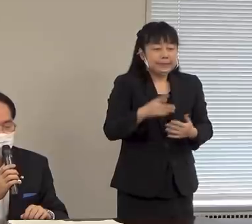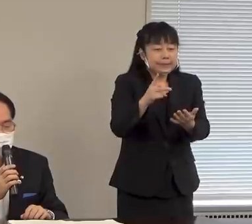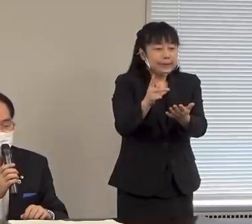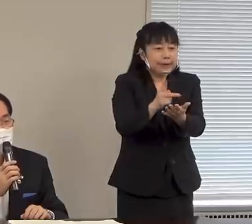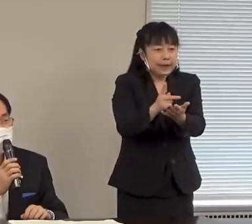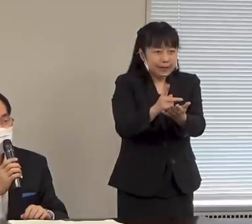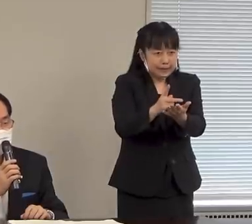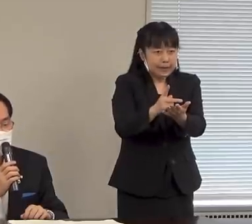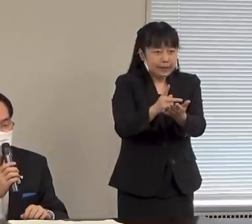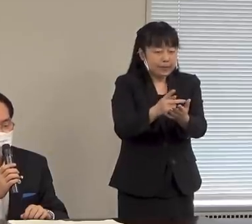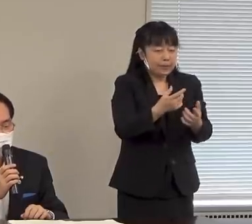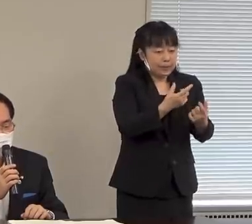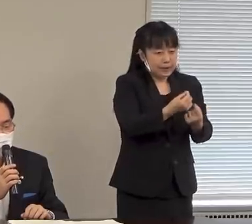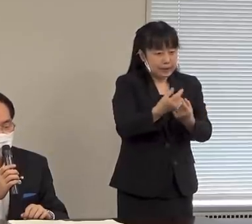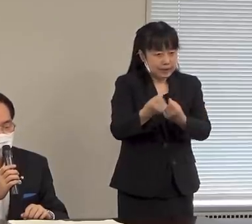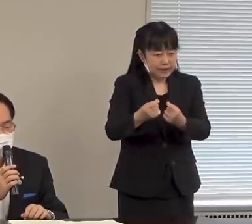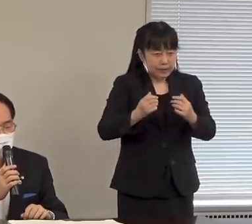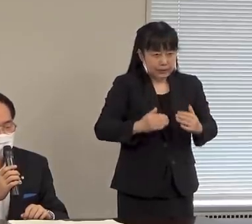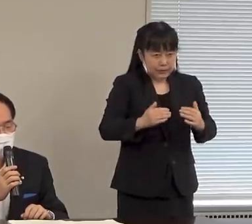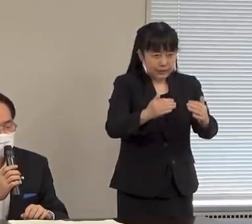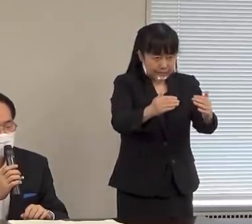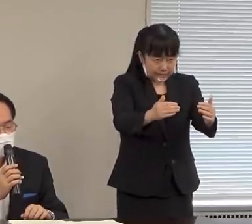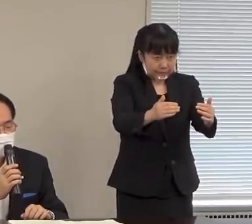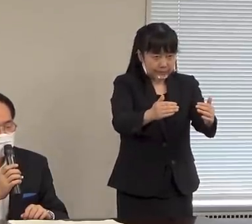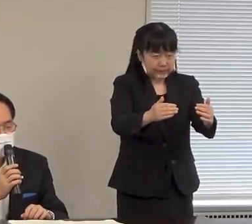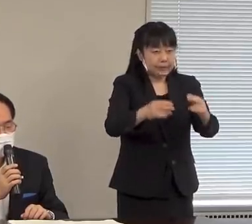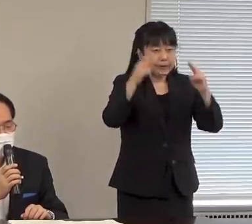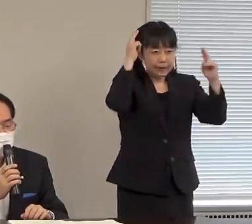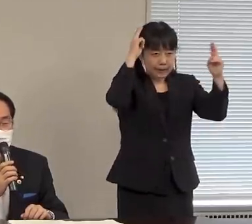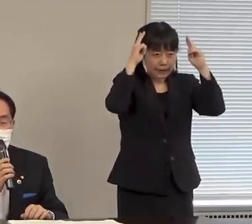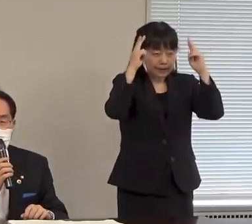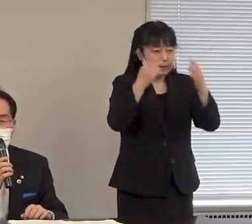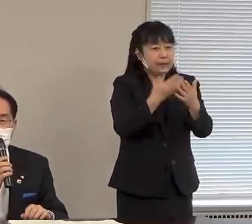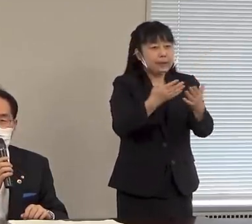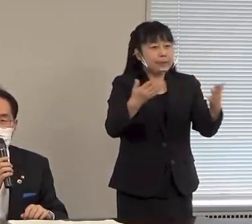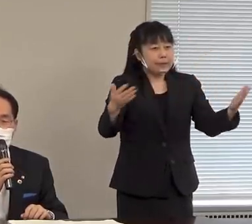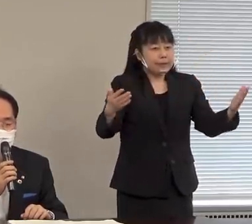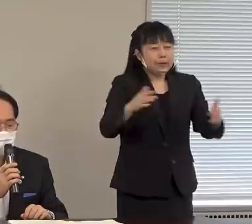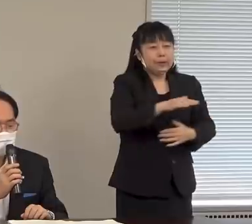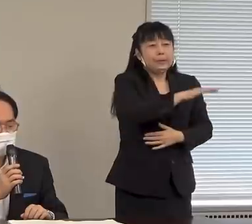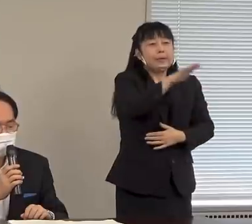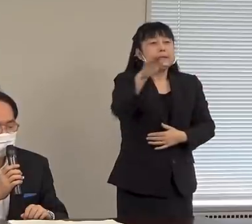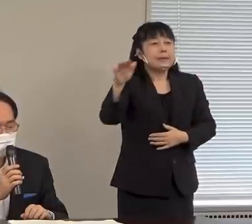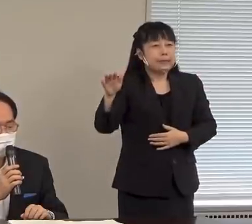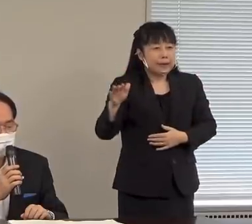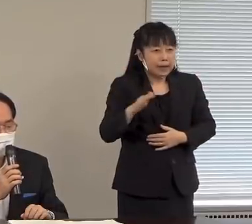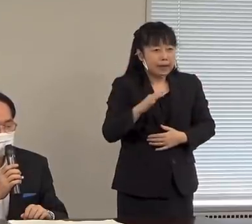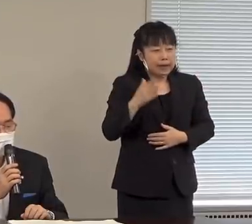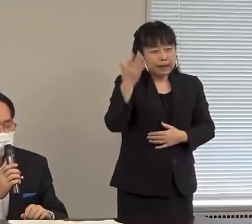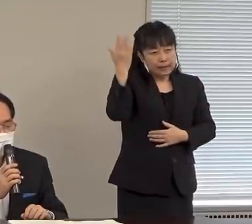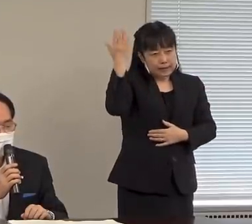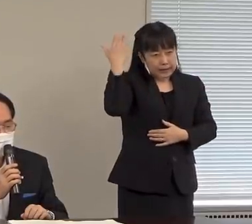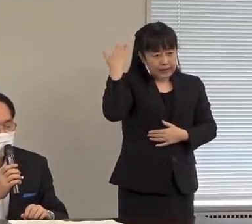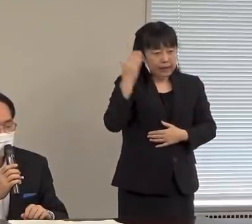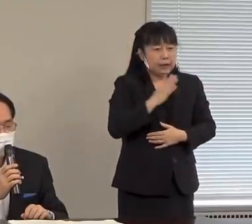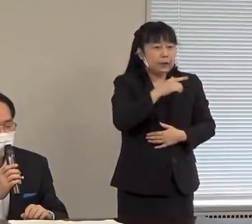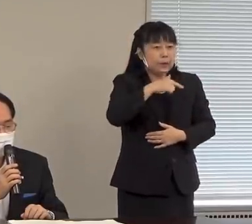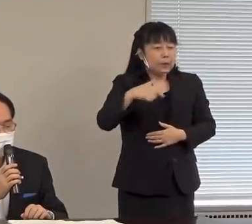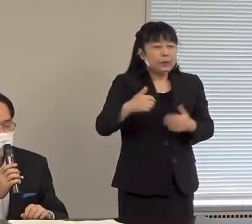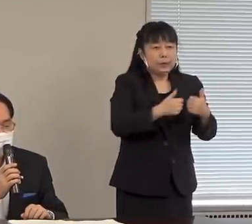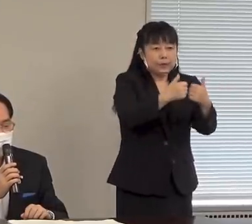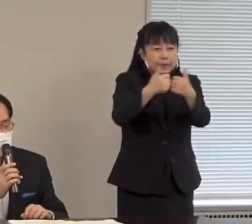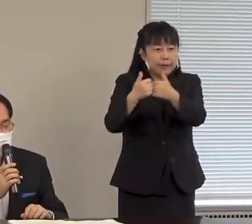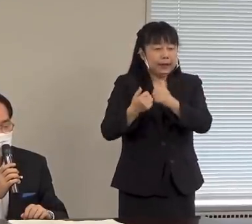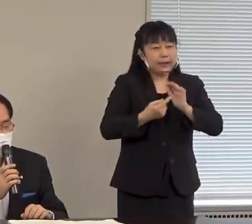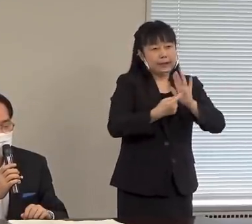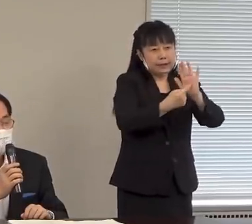底等の確認にあたりましては、事業者の皆様が先のこの県本部会議を示した掲示の様